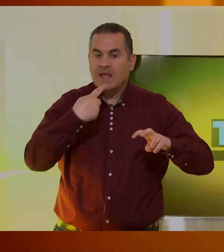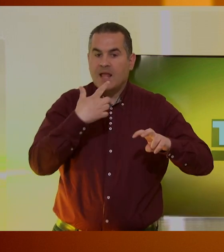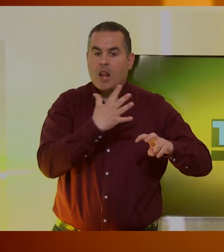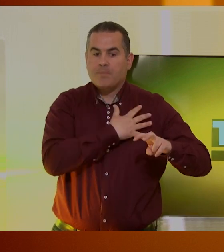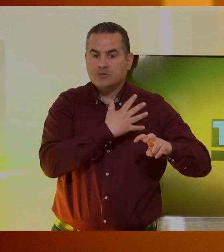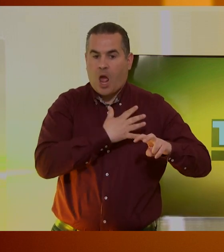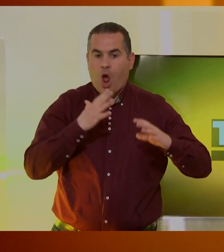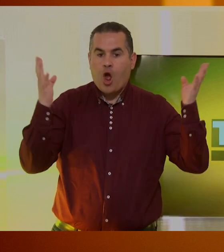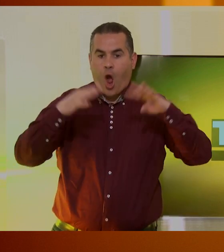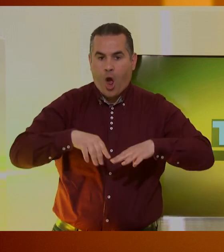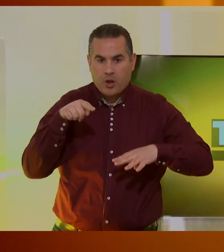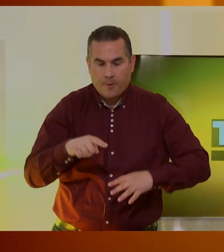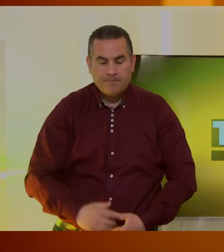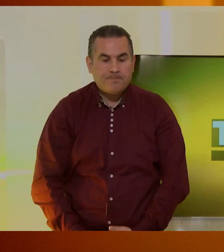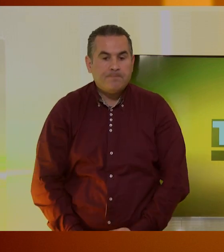crollo